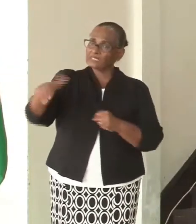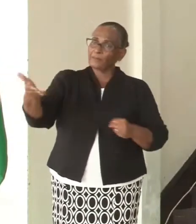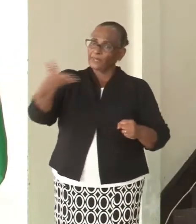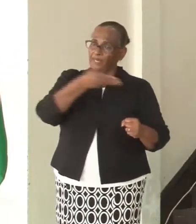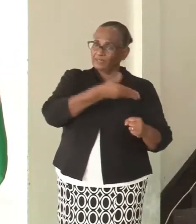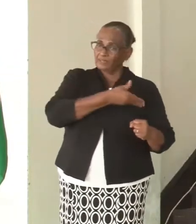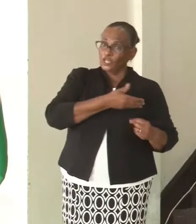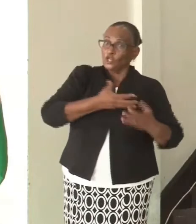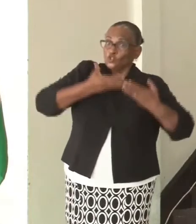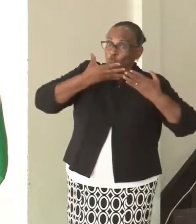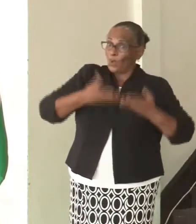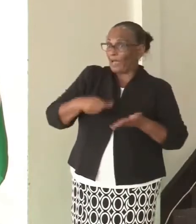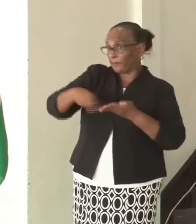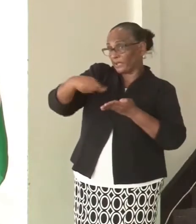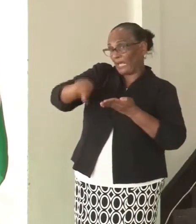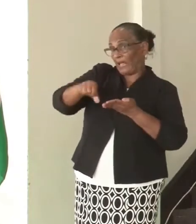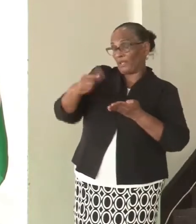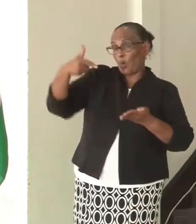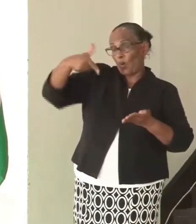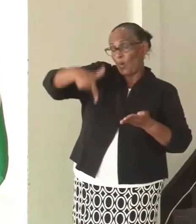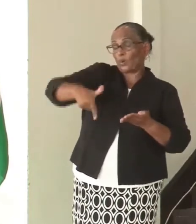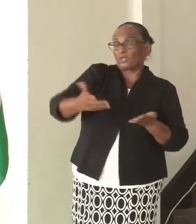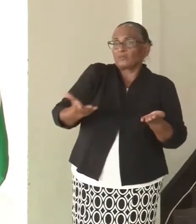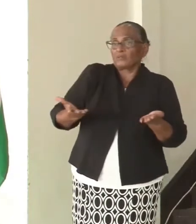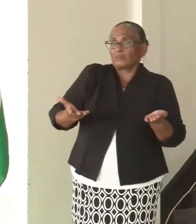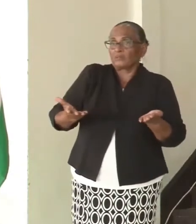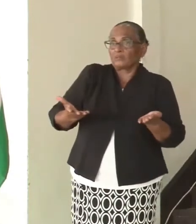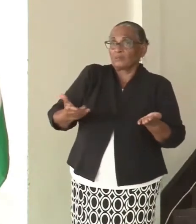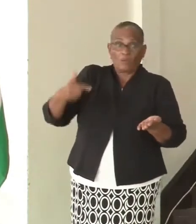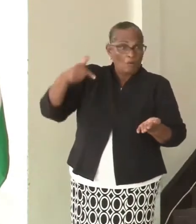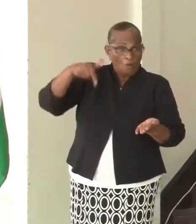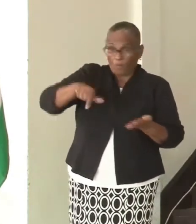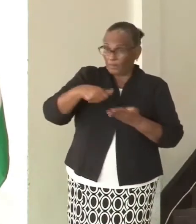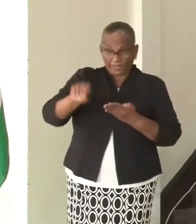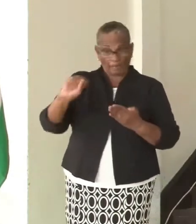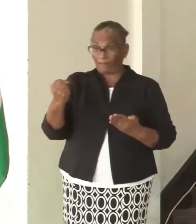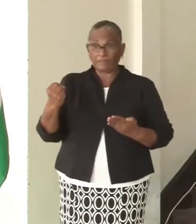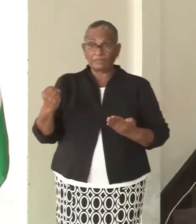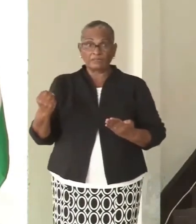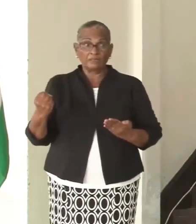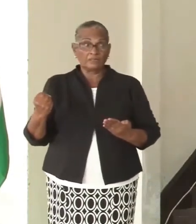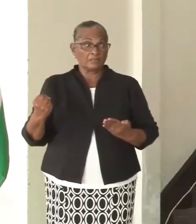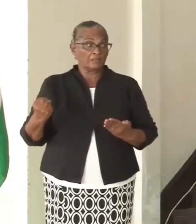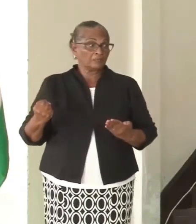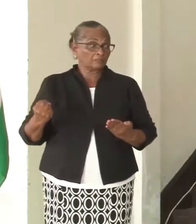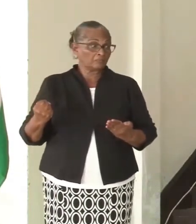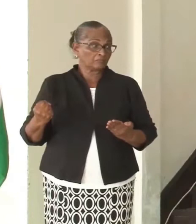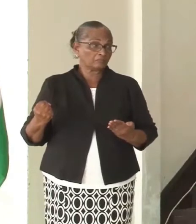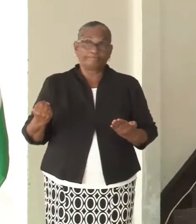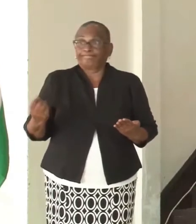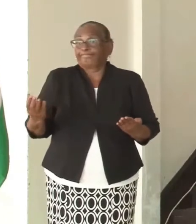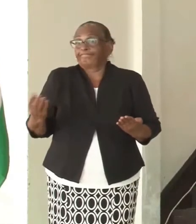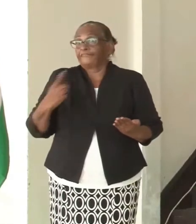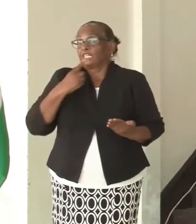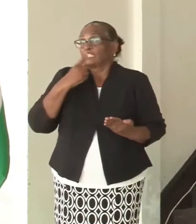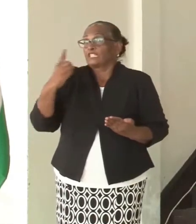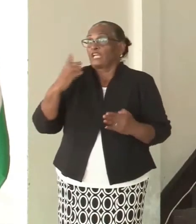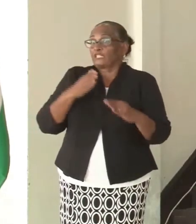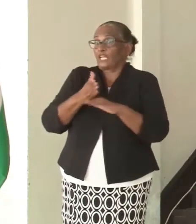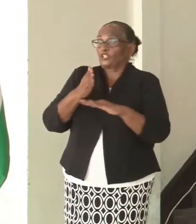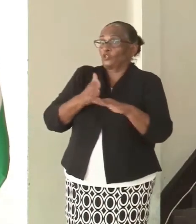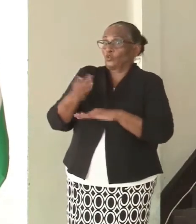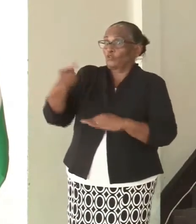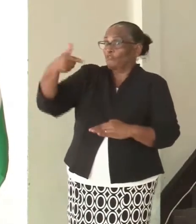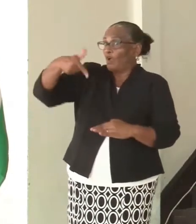Waar er zware betalingen moeten plaatsvinden. En als die betalingen niet gaan plaatsvinden, geven ze ook aan dat die continuïteit